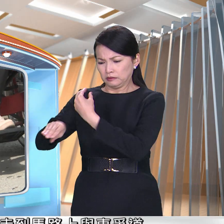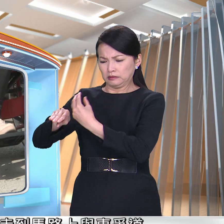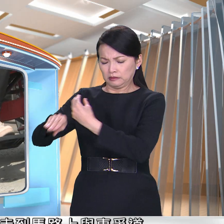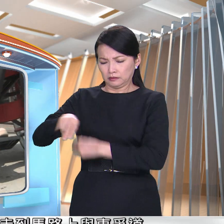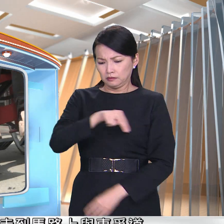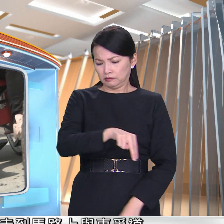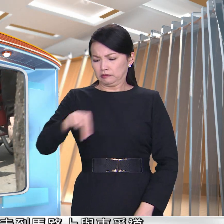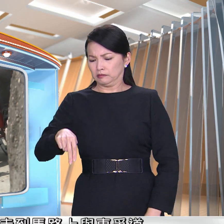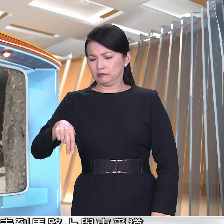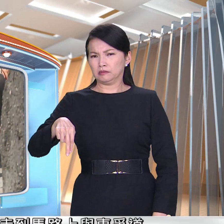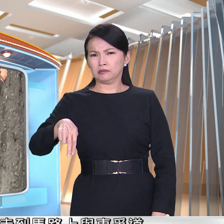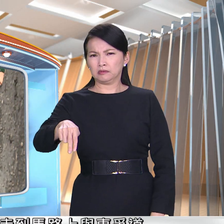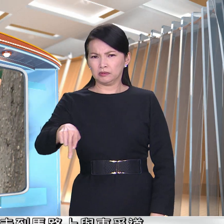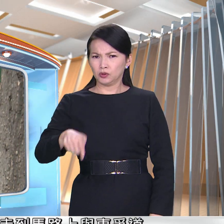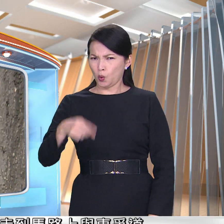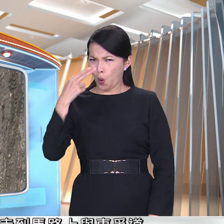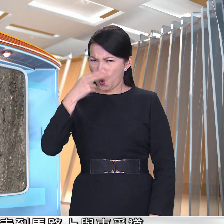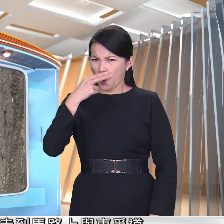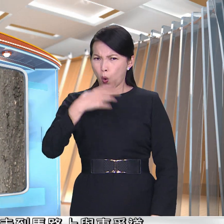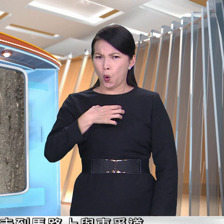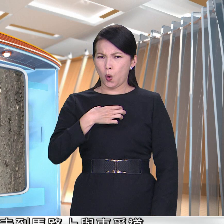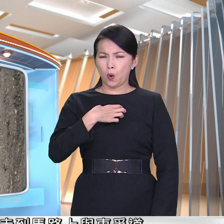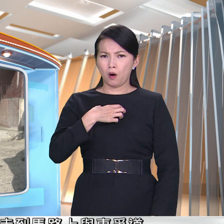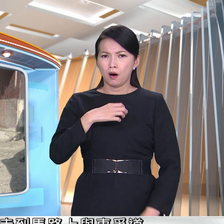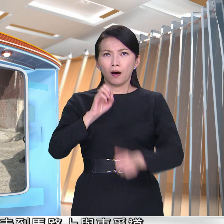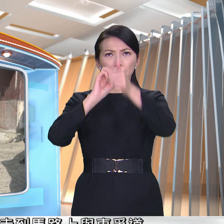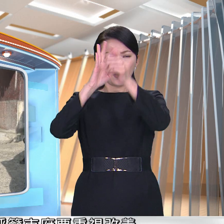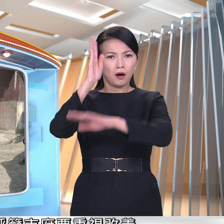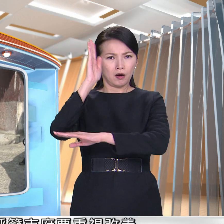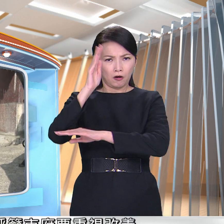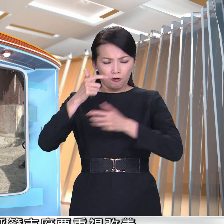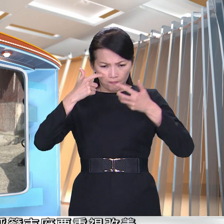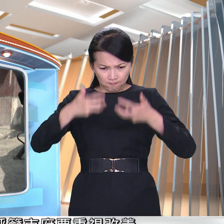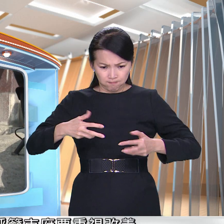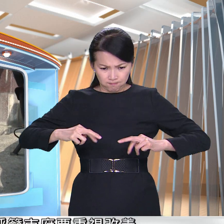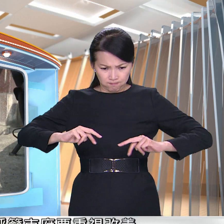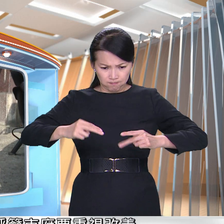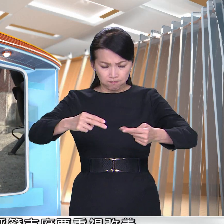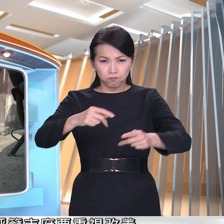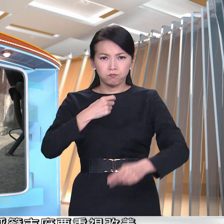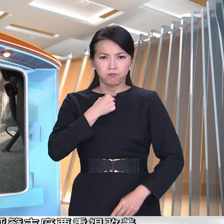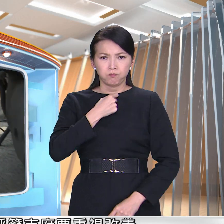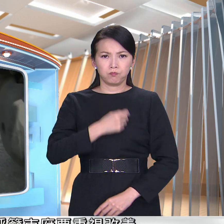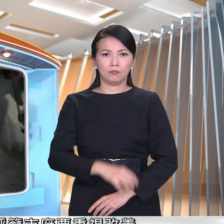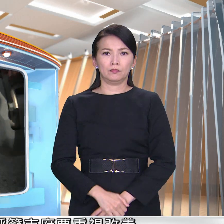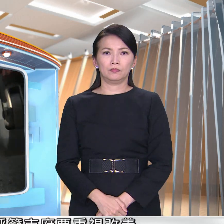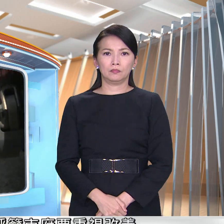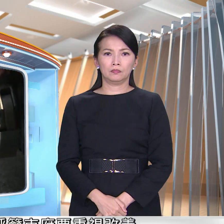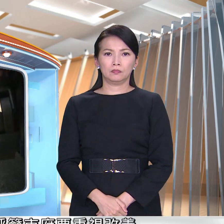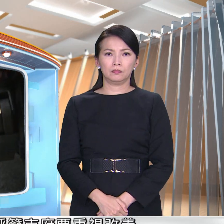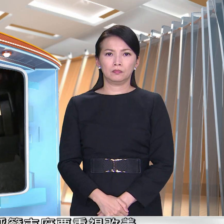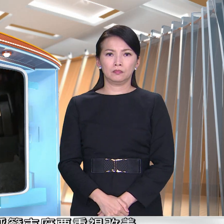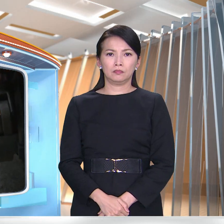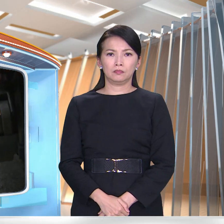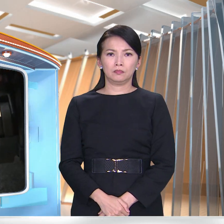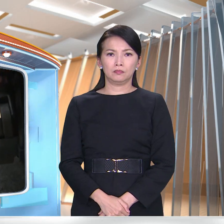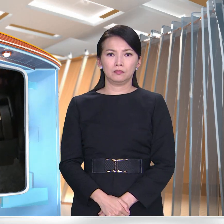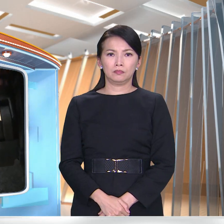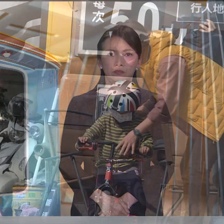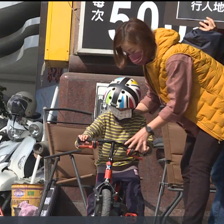上与车争道，常常险象环生，呼吁市府要重视改善。 人行